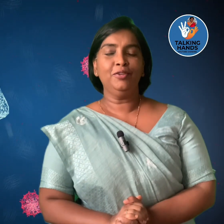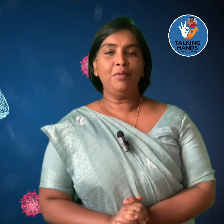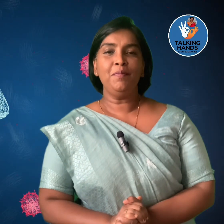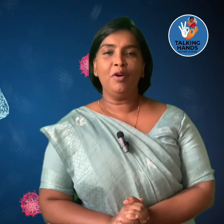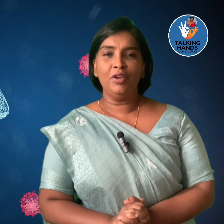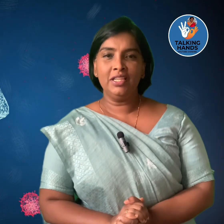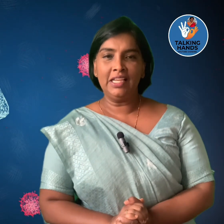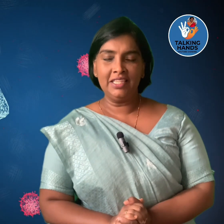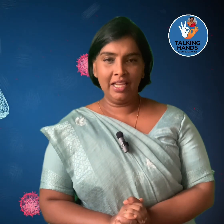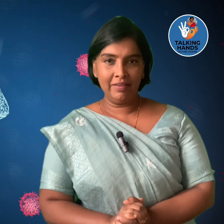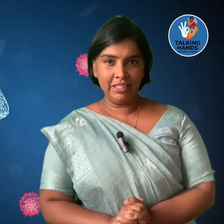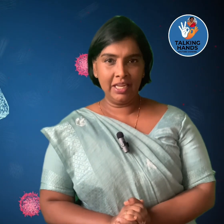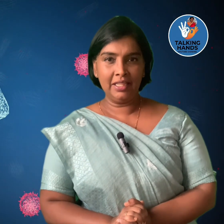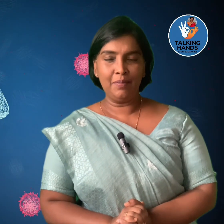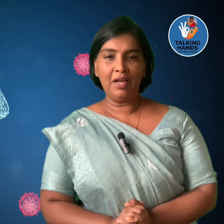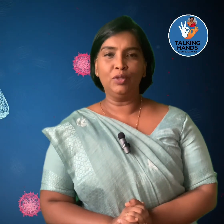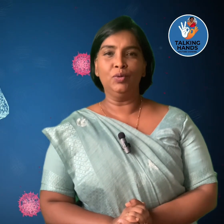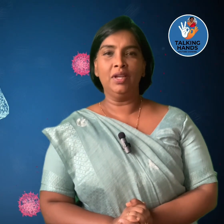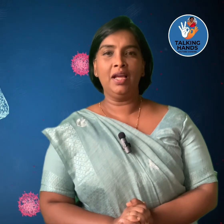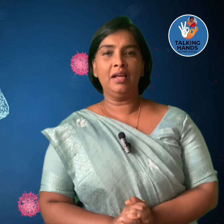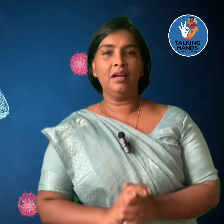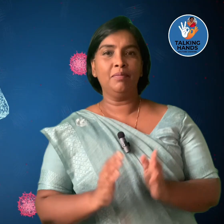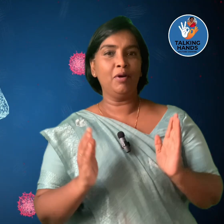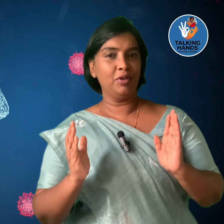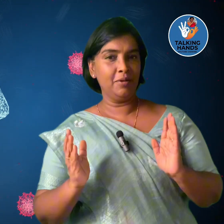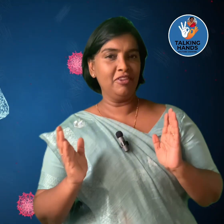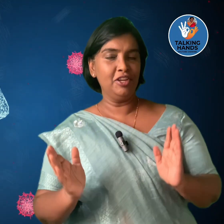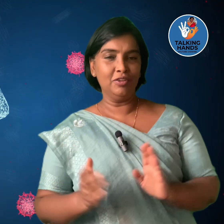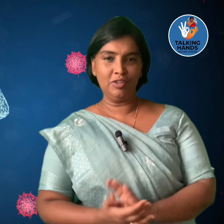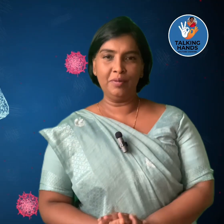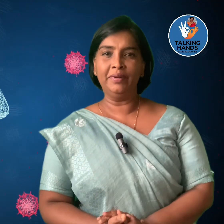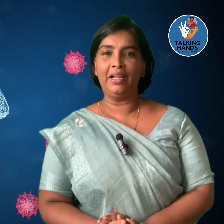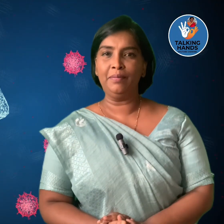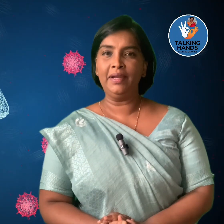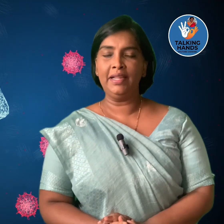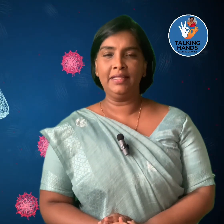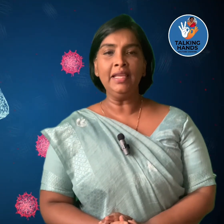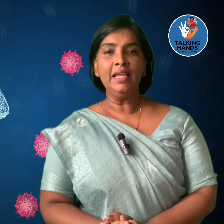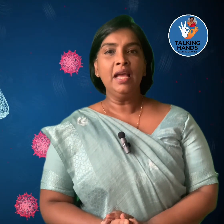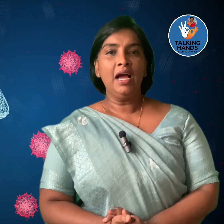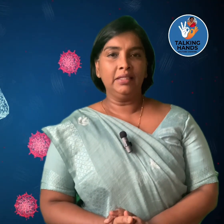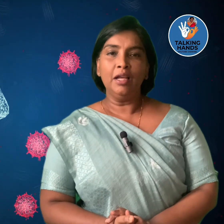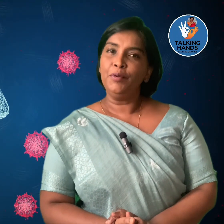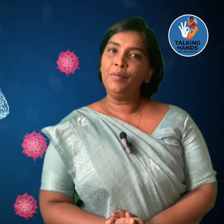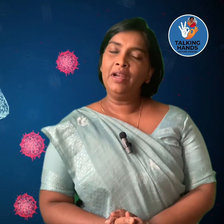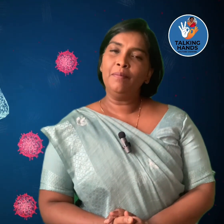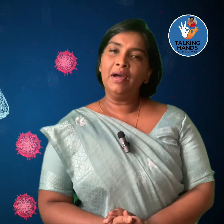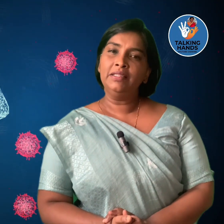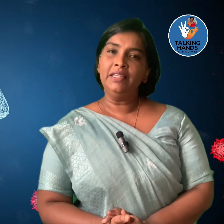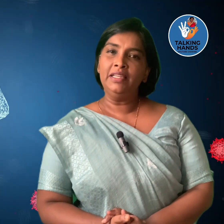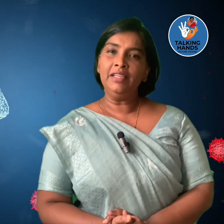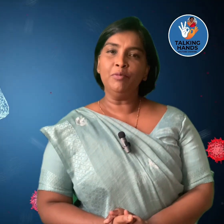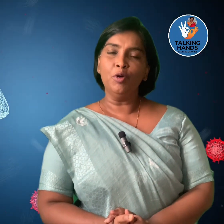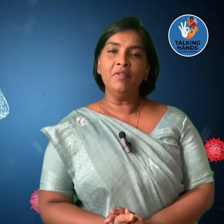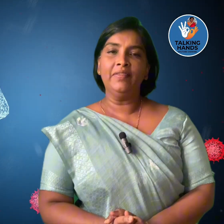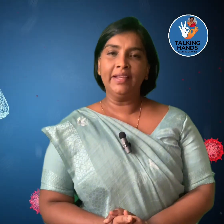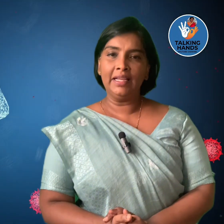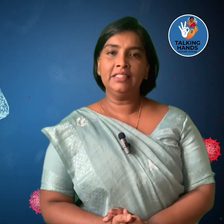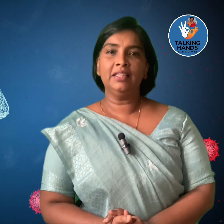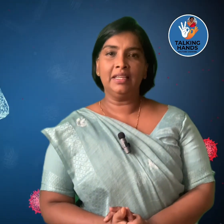අපි පහුගිය සංඥා වචනත් ලබා දුන්නා පහුගිය වීඩියෝස් වල නරඹන්න ඇති. අද අපි ඔබට ලබා දෙන්නේ බොහොම වැදගත් ඒ